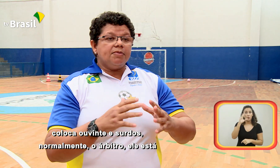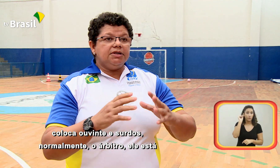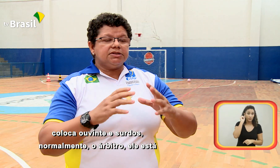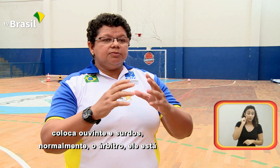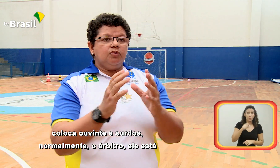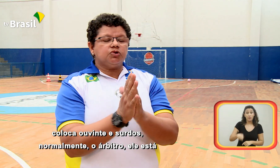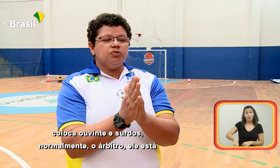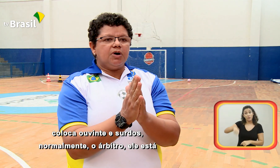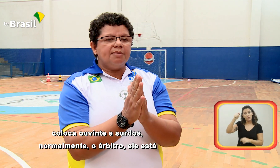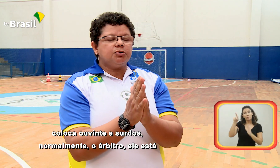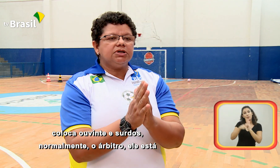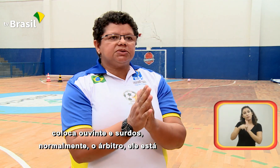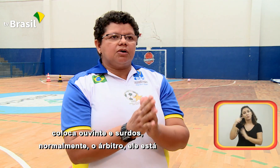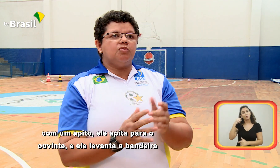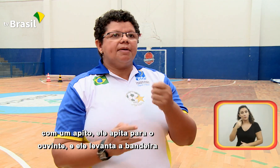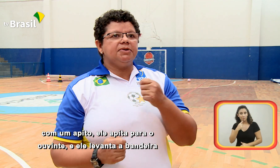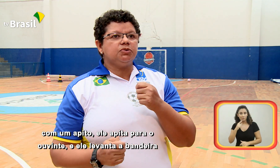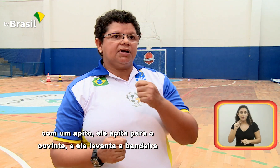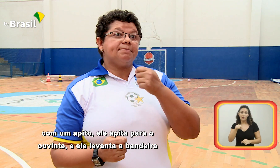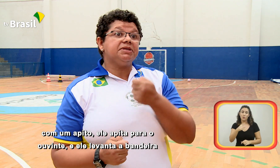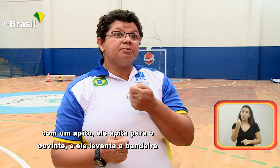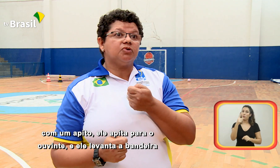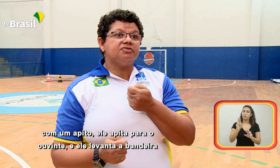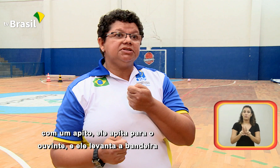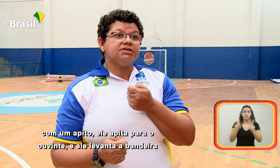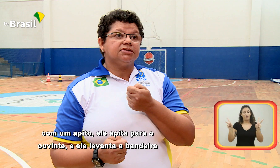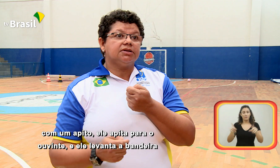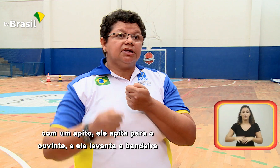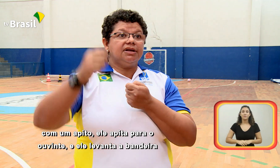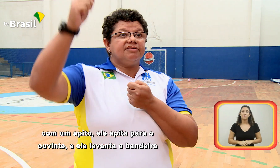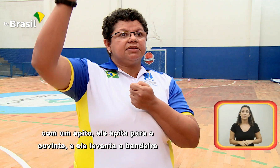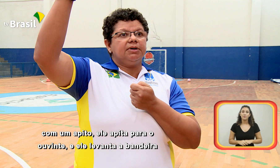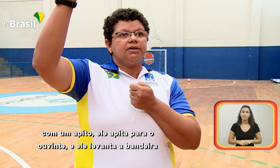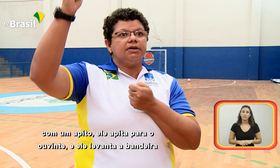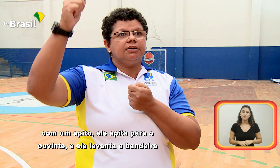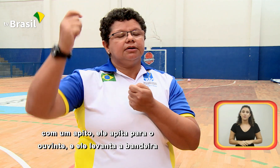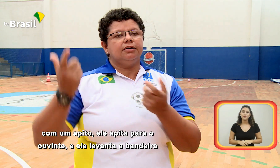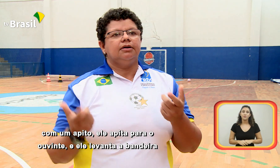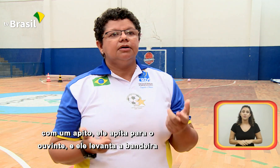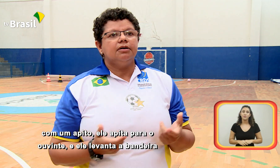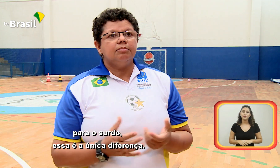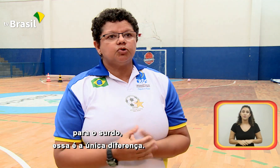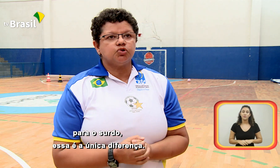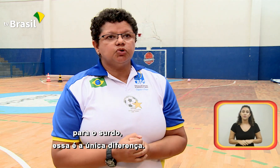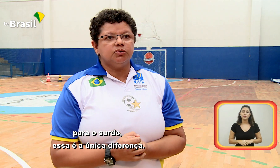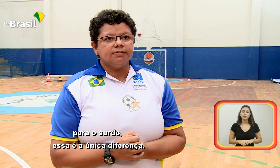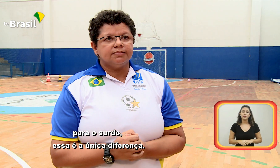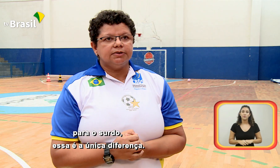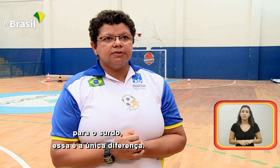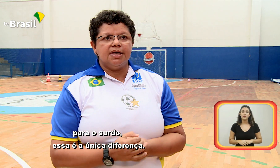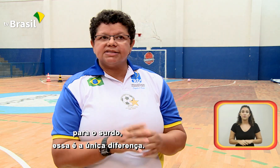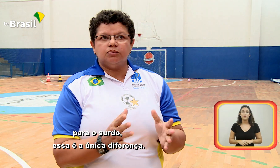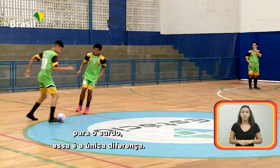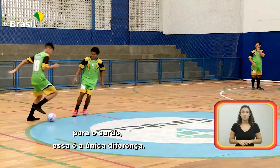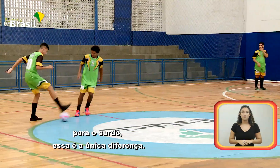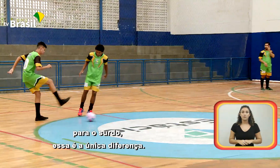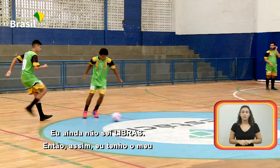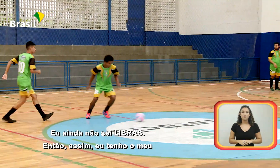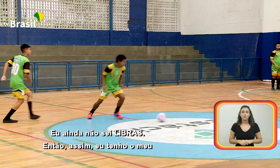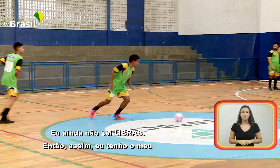normalmente o árbitro está com um apito, ele apita para o ouvinte e ele levanta a bandeira para o surdo. Entendeu? Essa é a única diferença. Eu ainda não